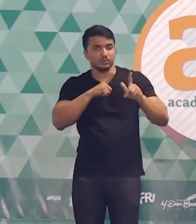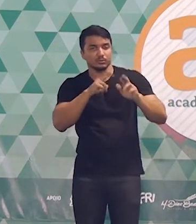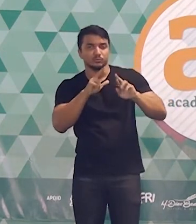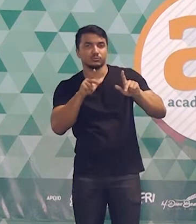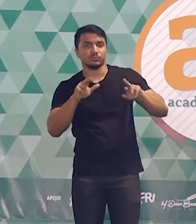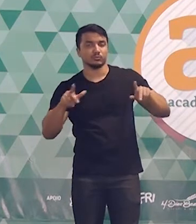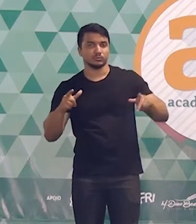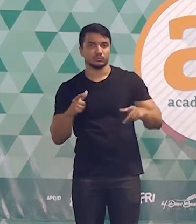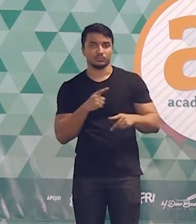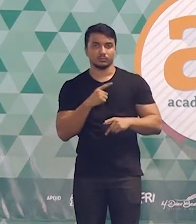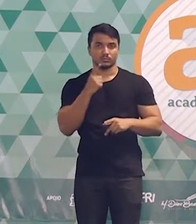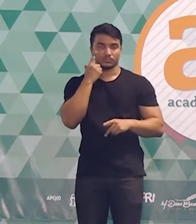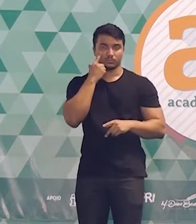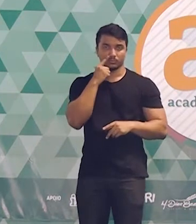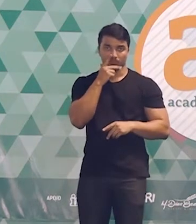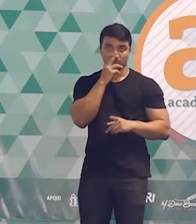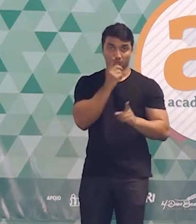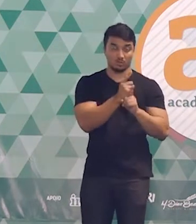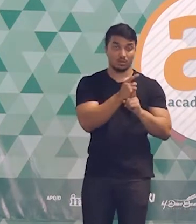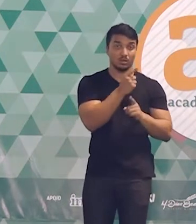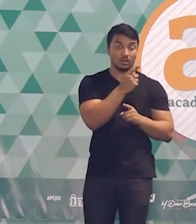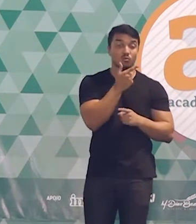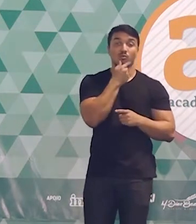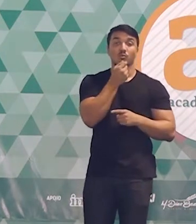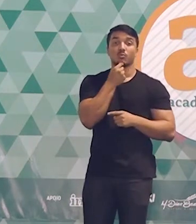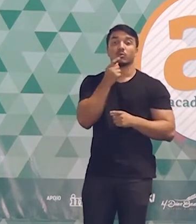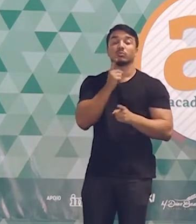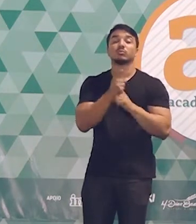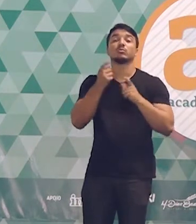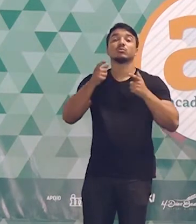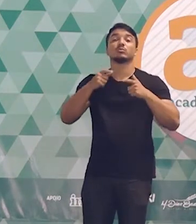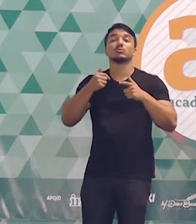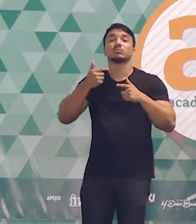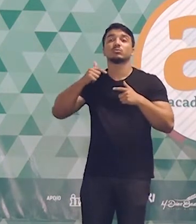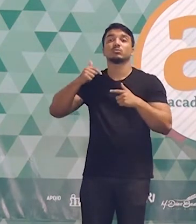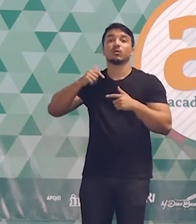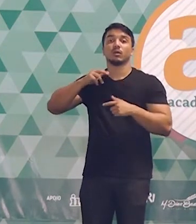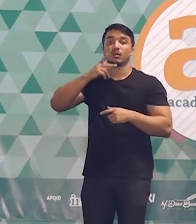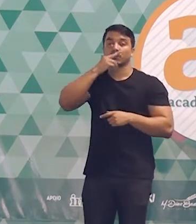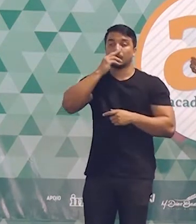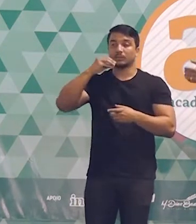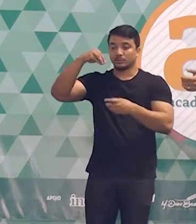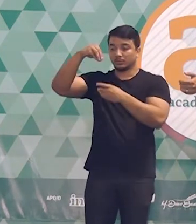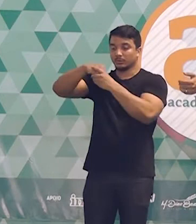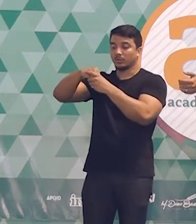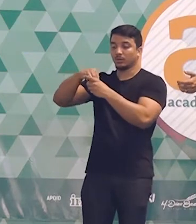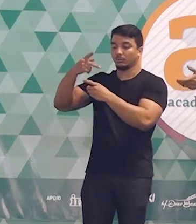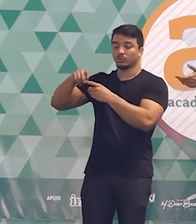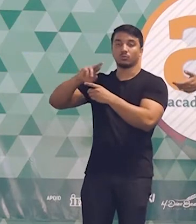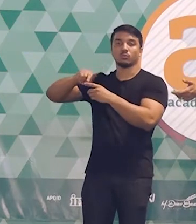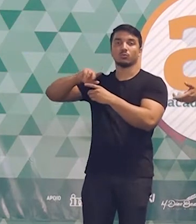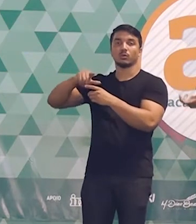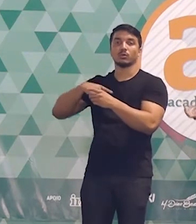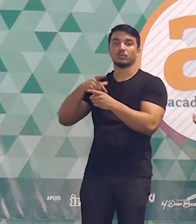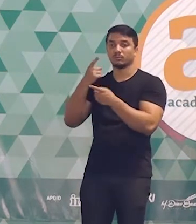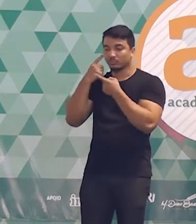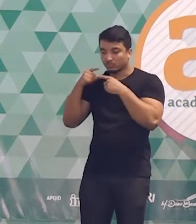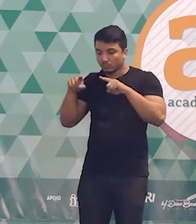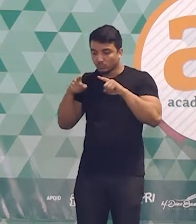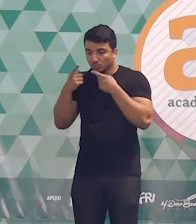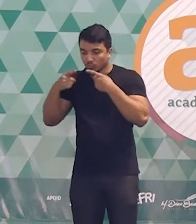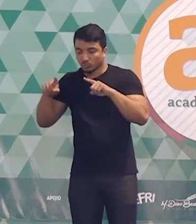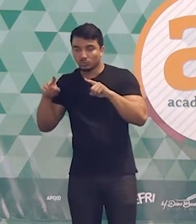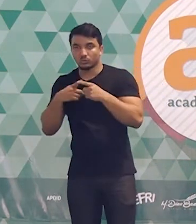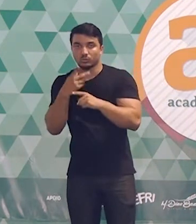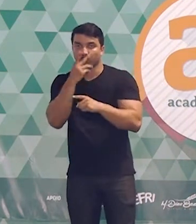excentricidades. Você queria encontrar Villa-Lobos? Ele não estava direto enfurnado nas partituras musicais